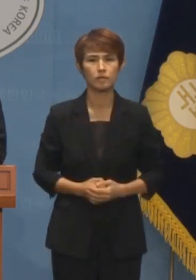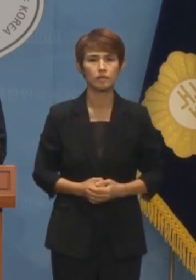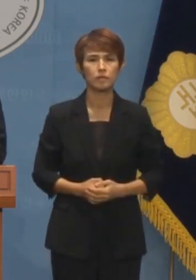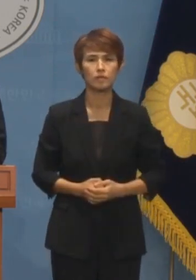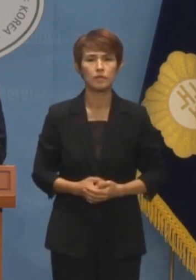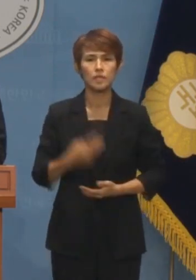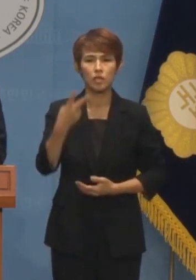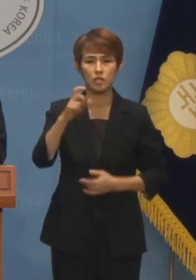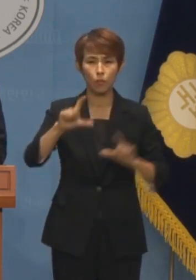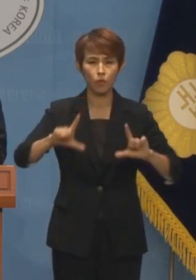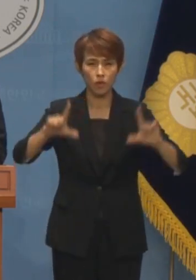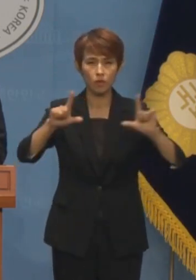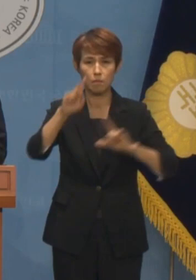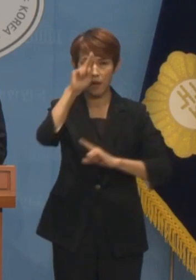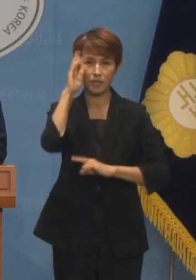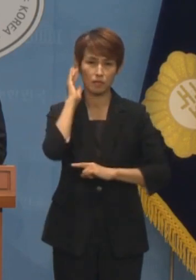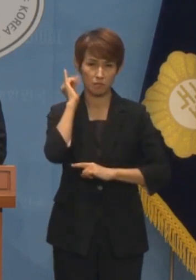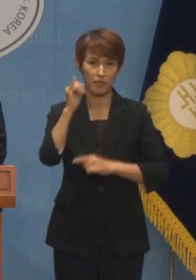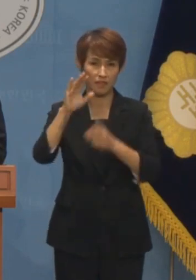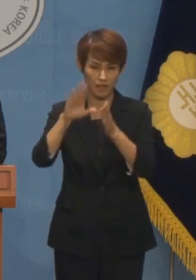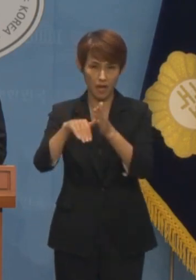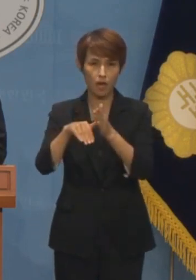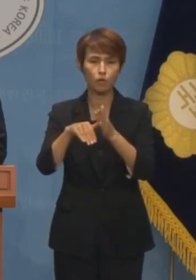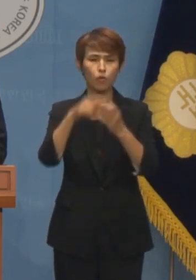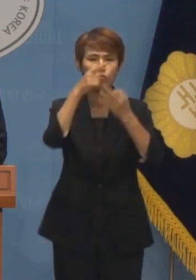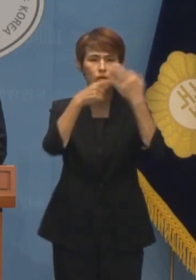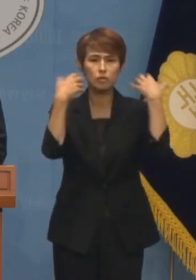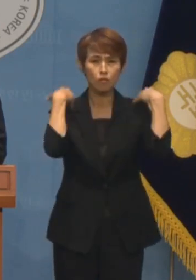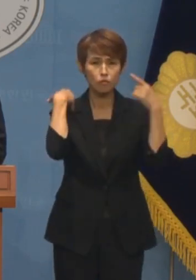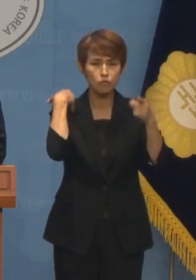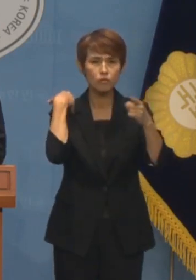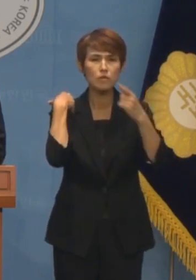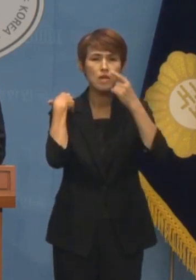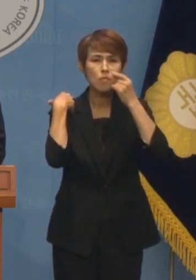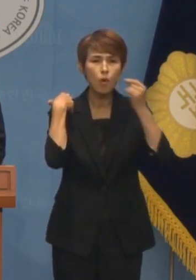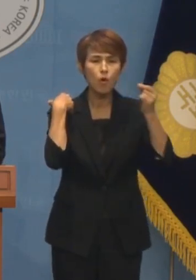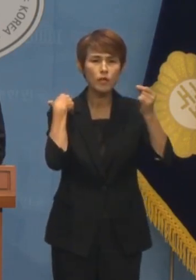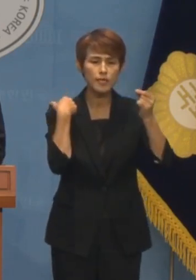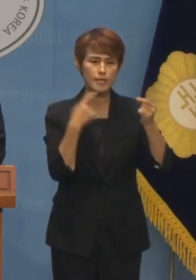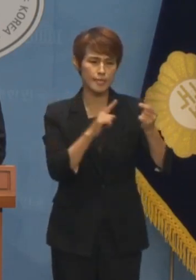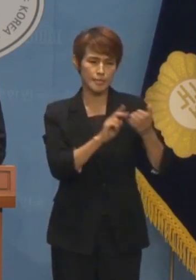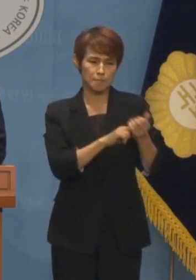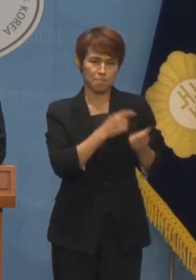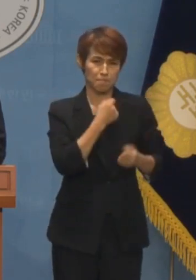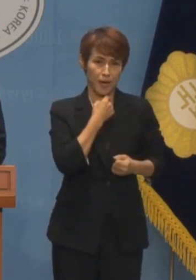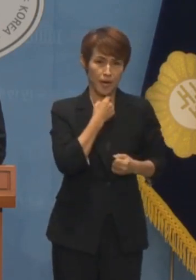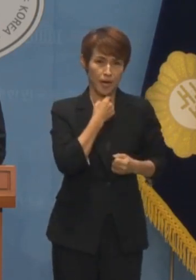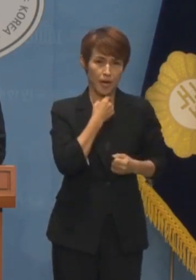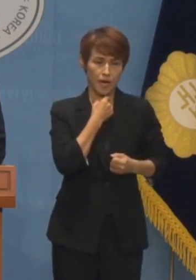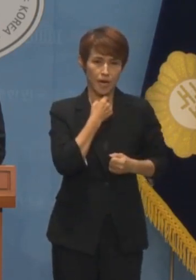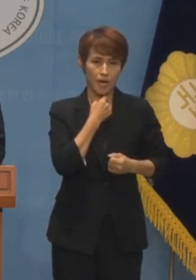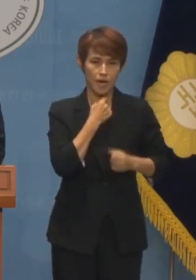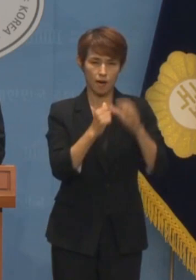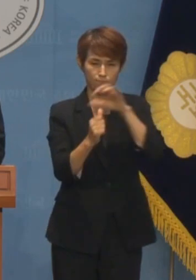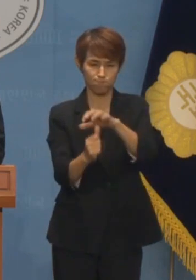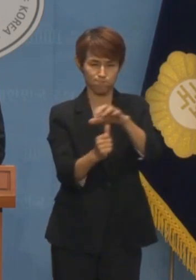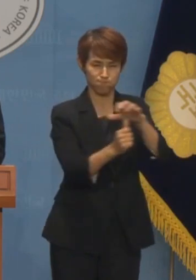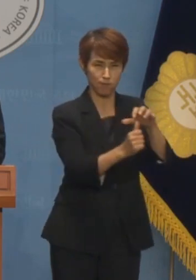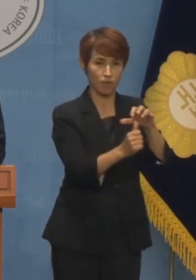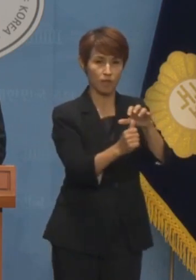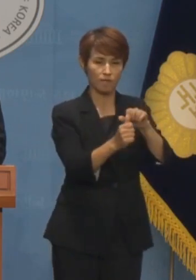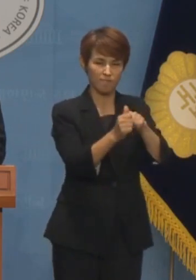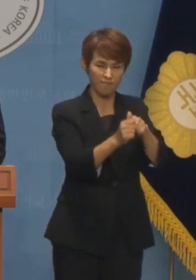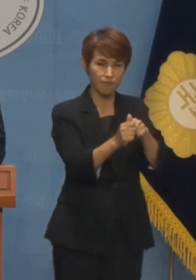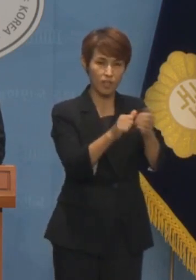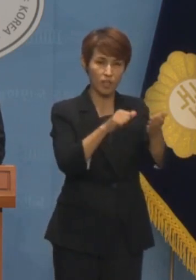2015년 박근혜 정부에 이어 윤석열 정부는 일본이 그토록 감추고 싶어하는 식민 과거사 흔적